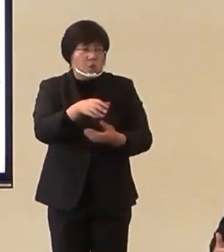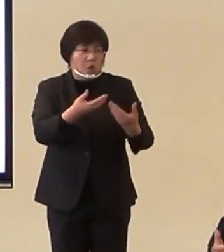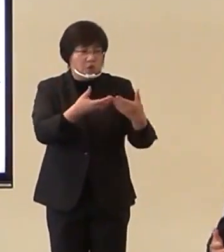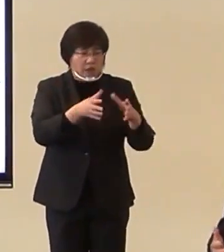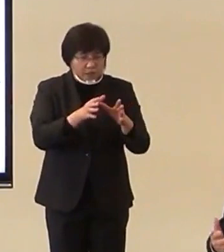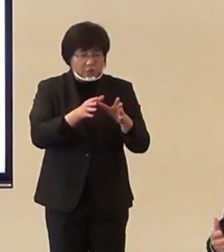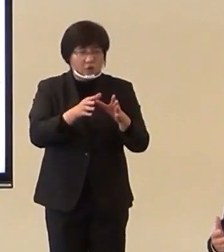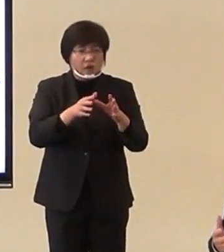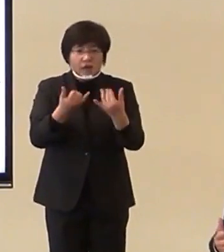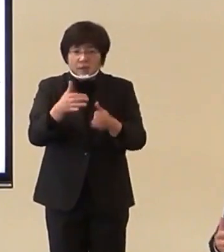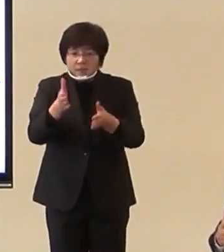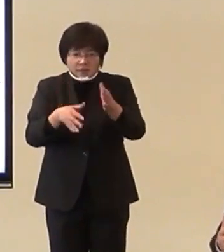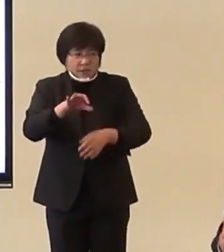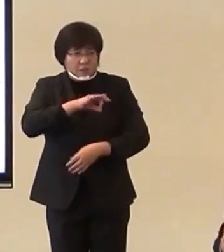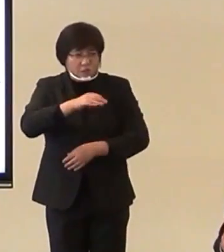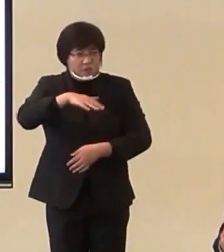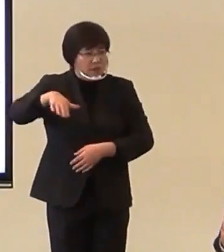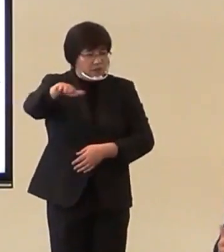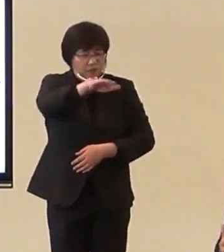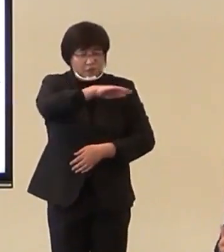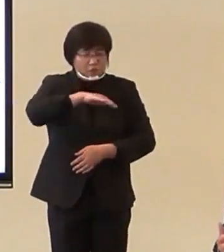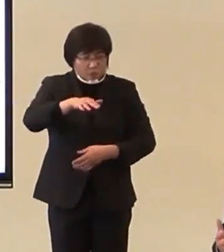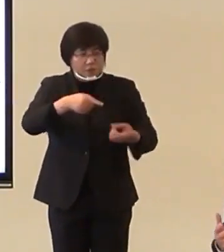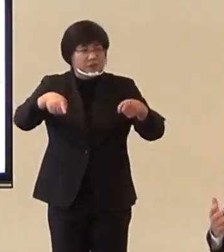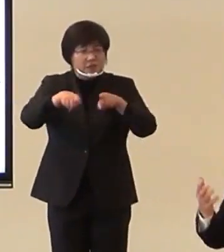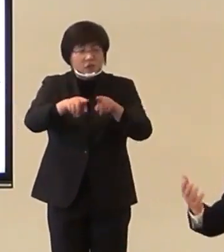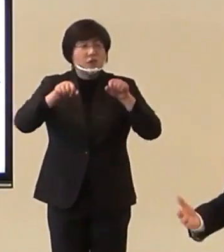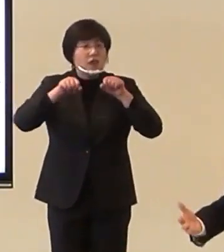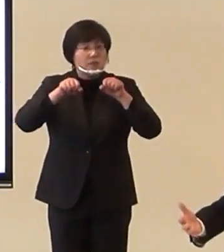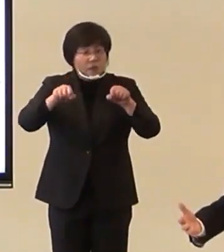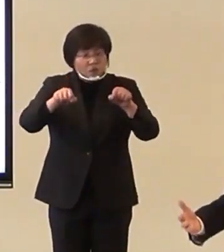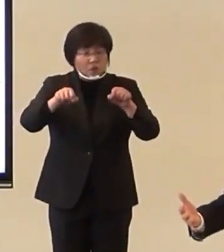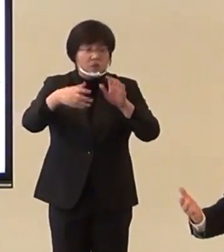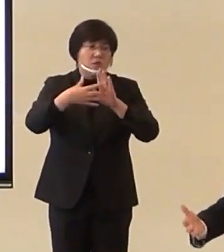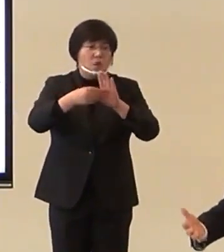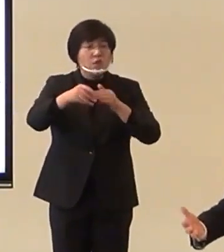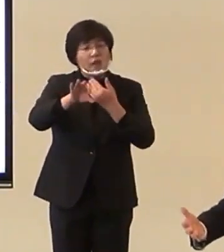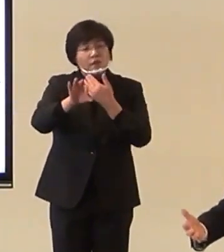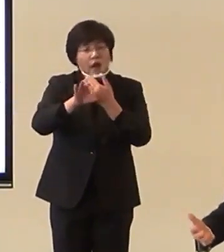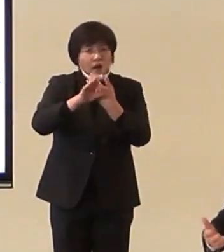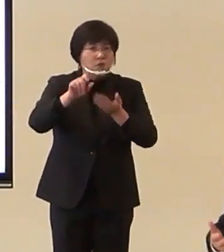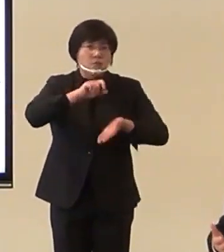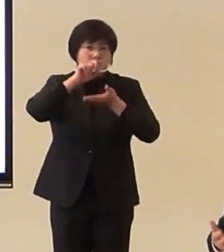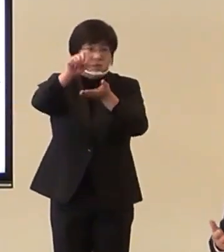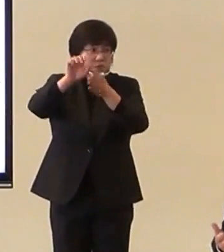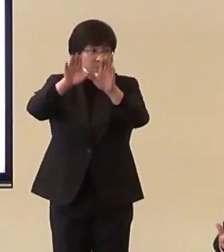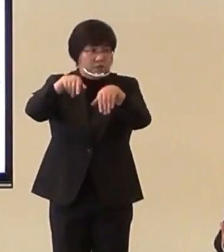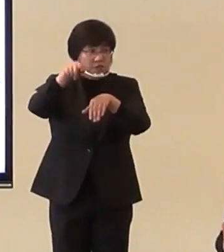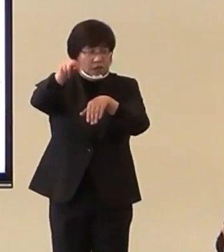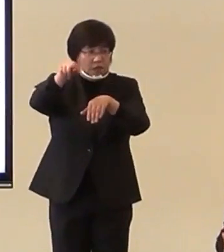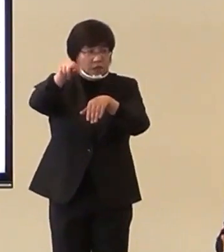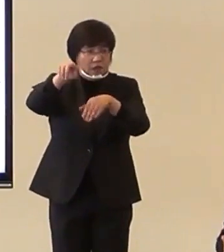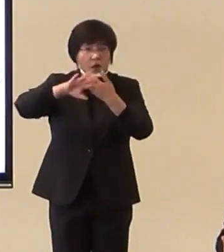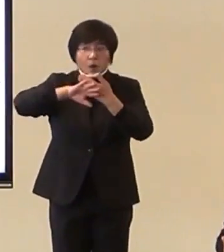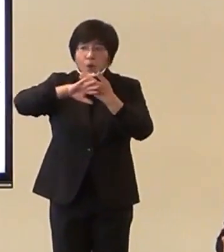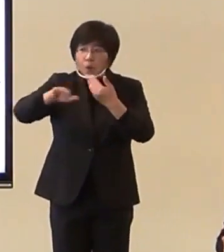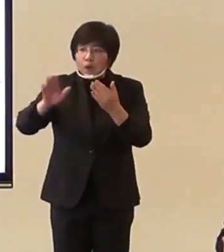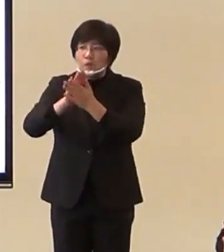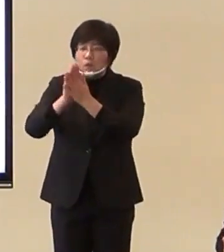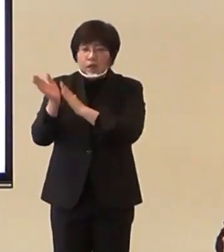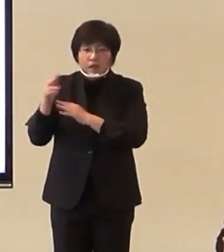生委員の方とかなんか巻き込みながらやりましょうというモデルを提案したんですね。で、これによって他の県からも問い合わせあります、私